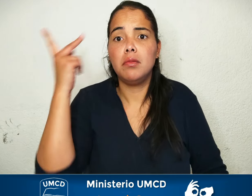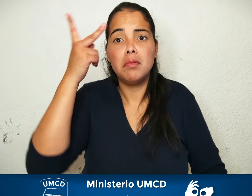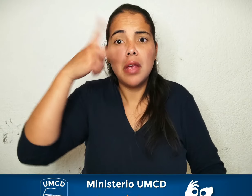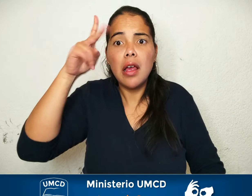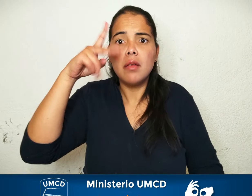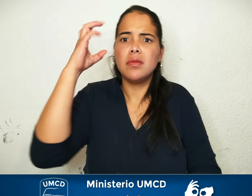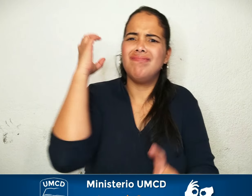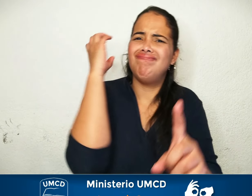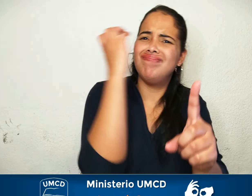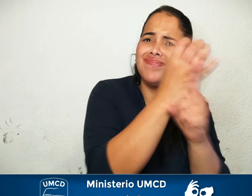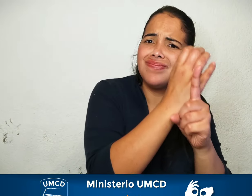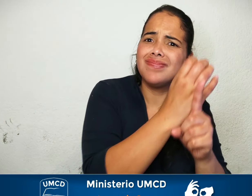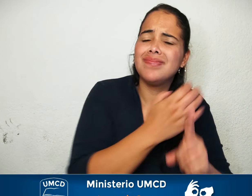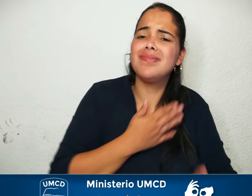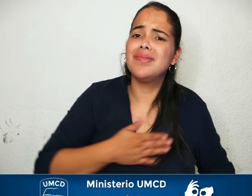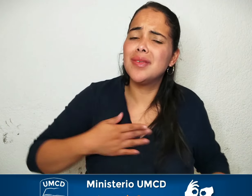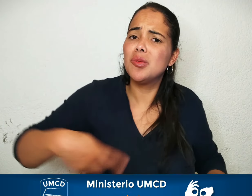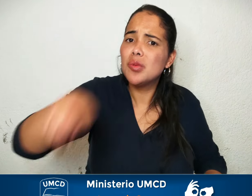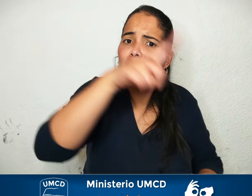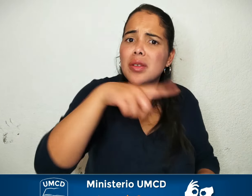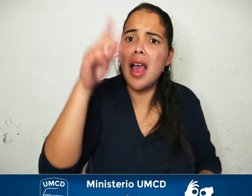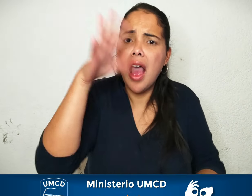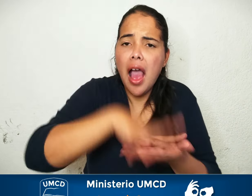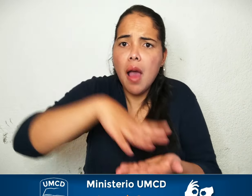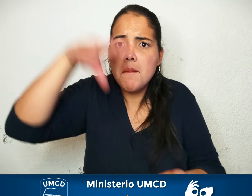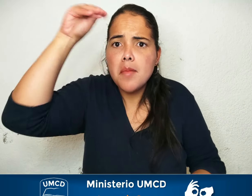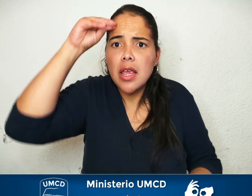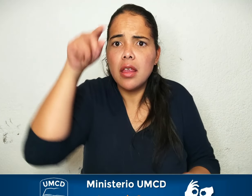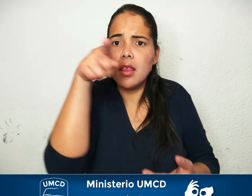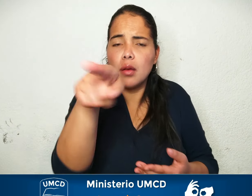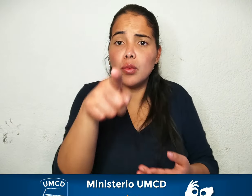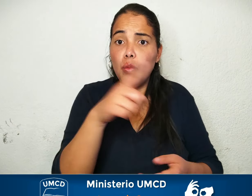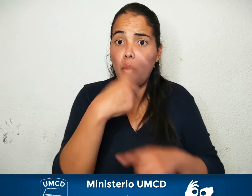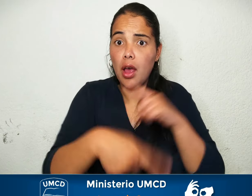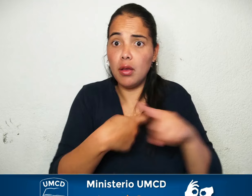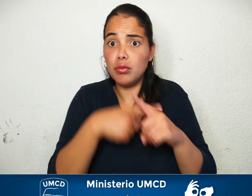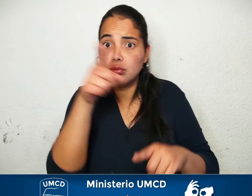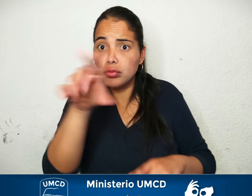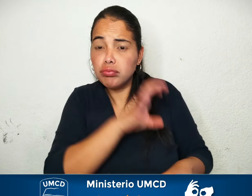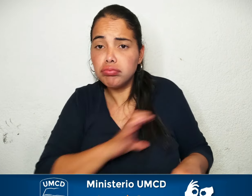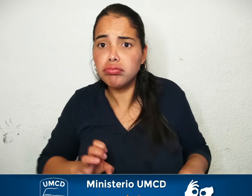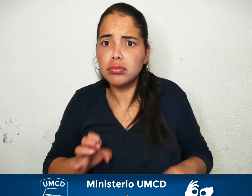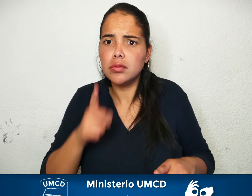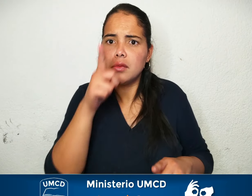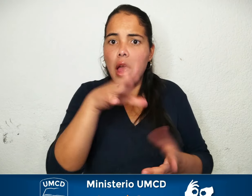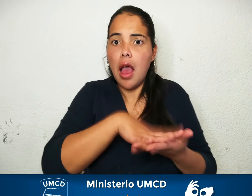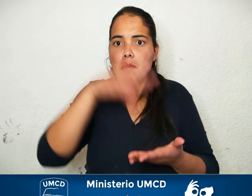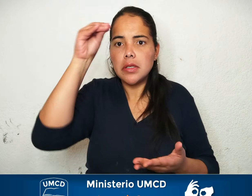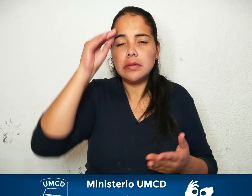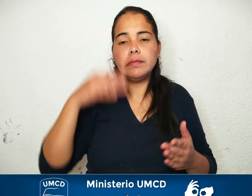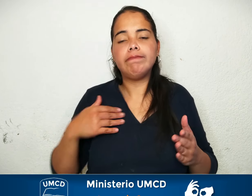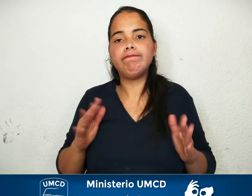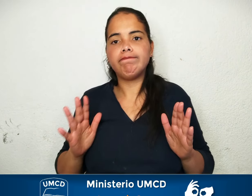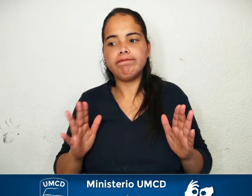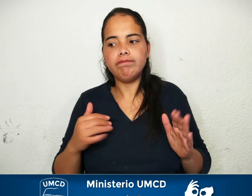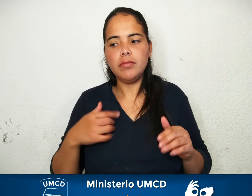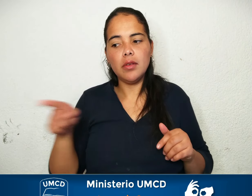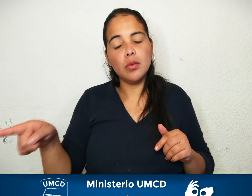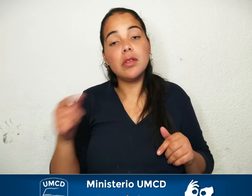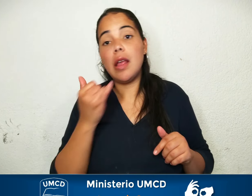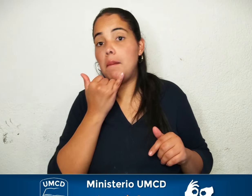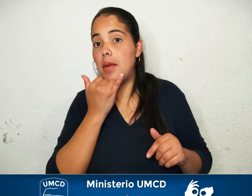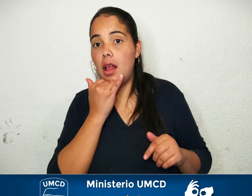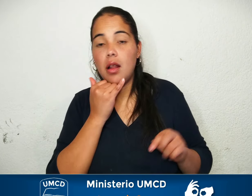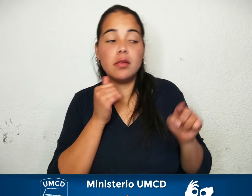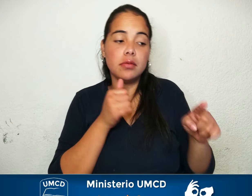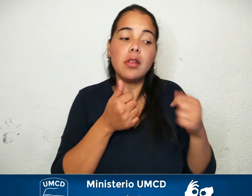su debilidad en la manera como discernían las cosas de la vida. Y Pablo les dice, miren por su hermano,